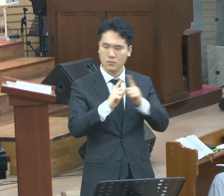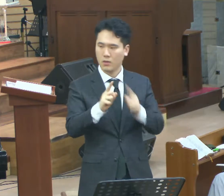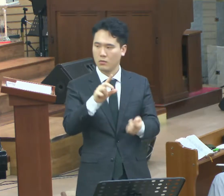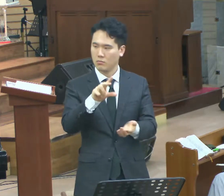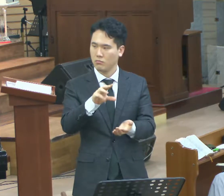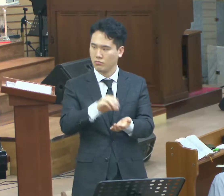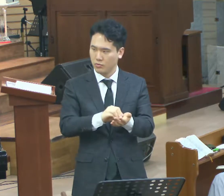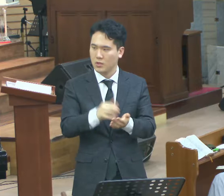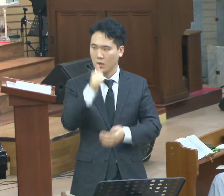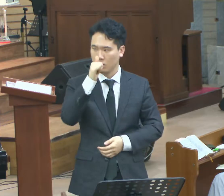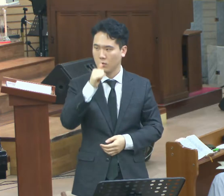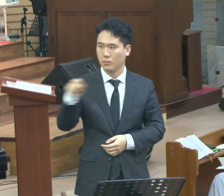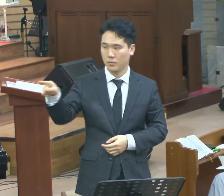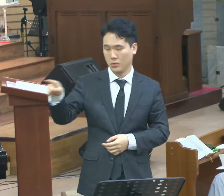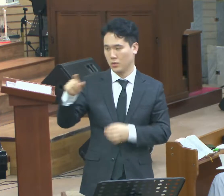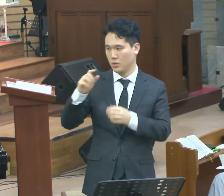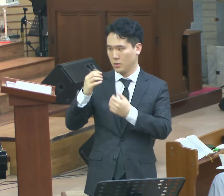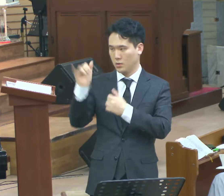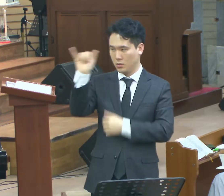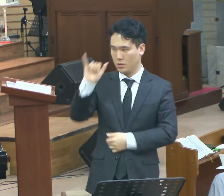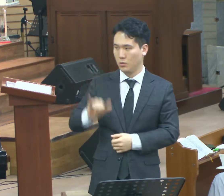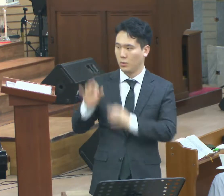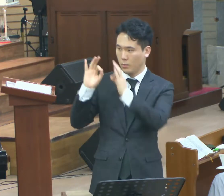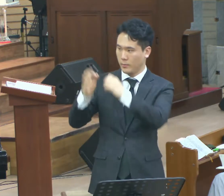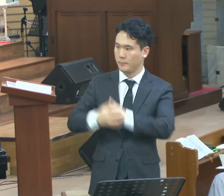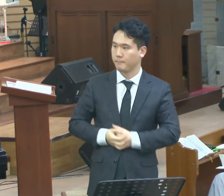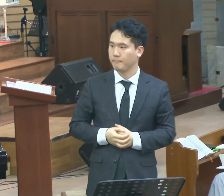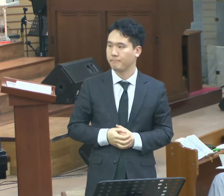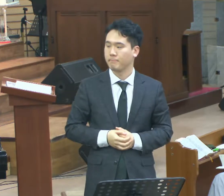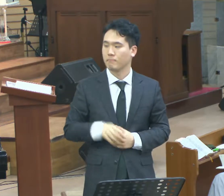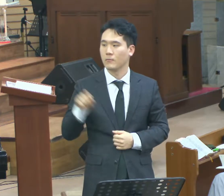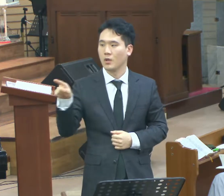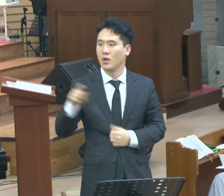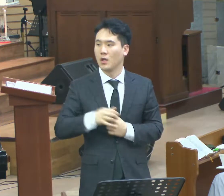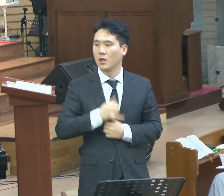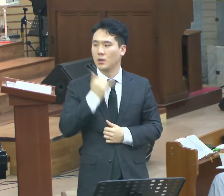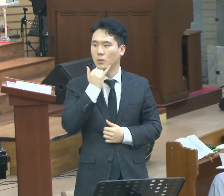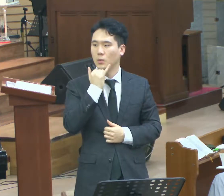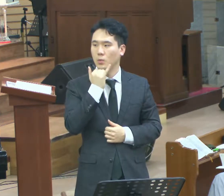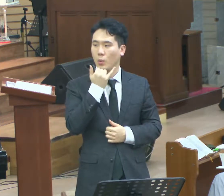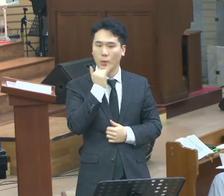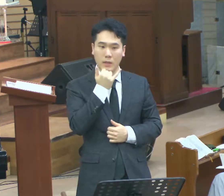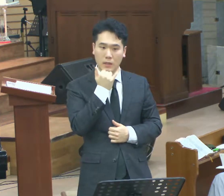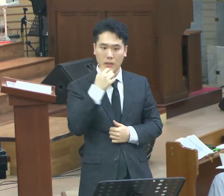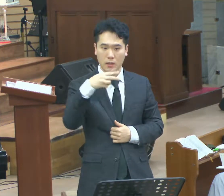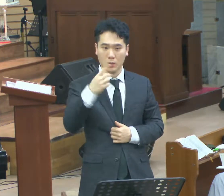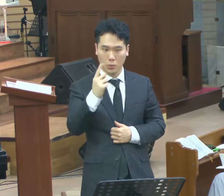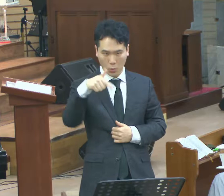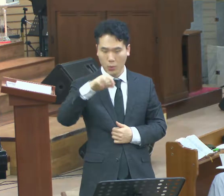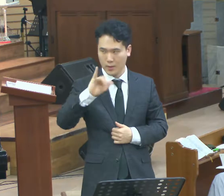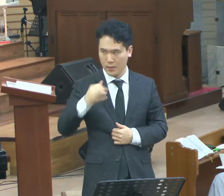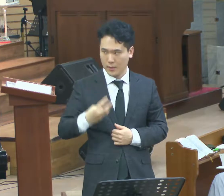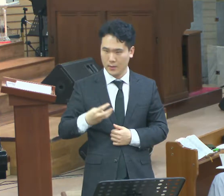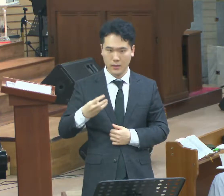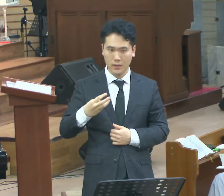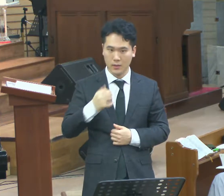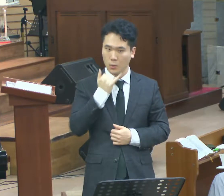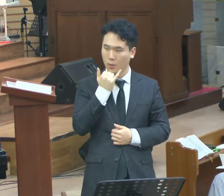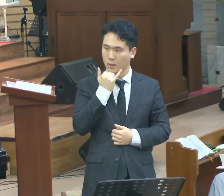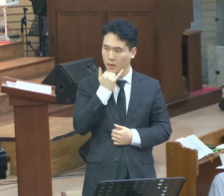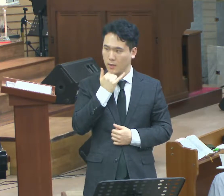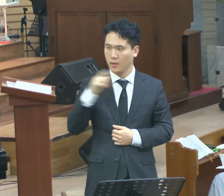자, 지도를 보시면 이게 독일의 지도인데요. 동독과 서독의 국경을